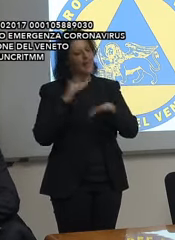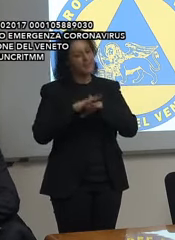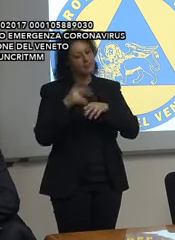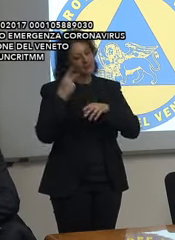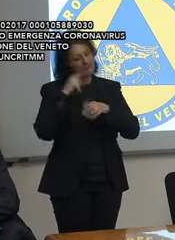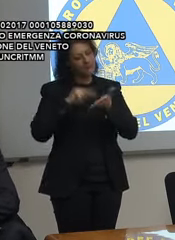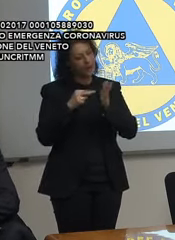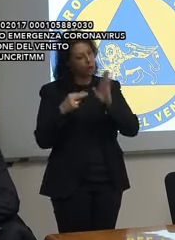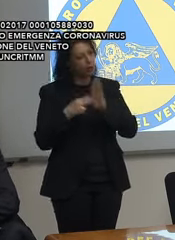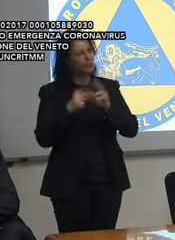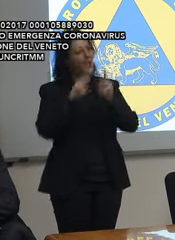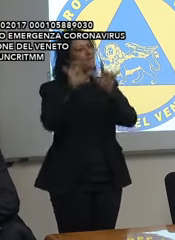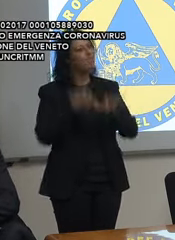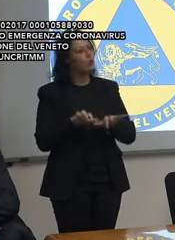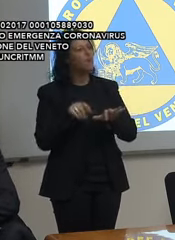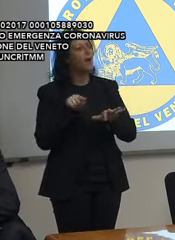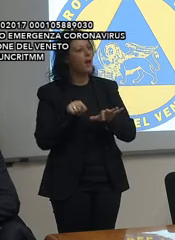serviranno per